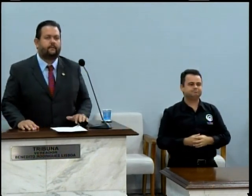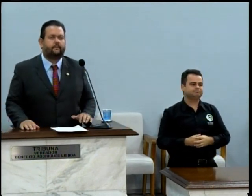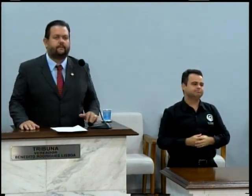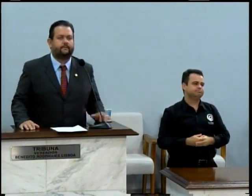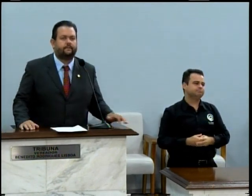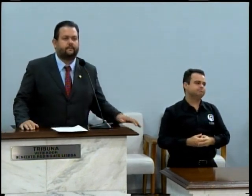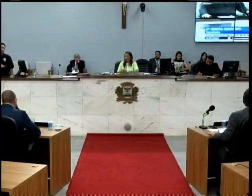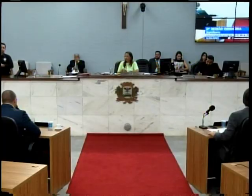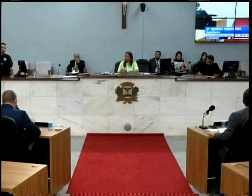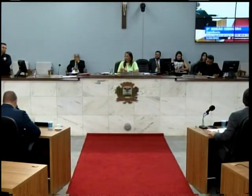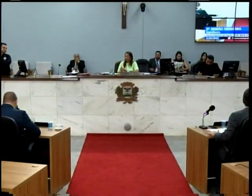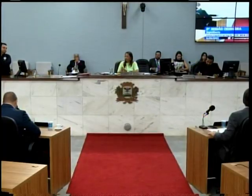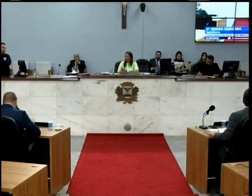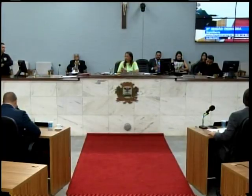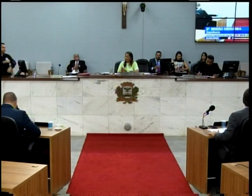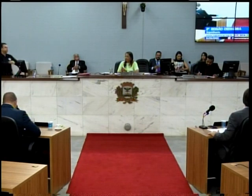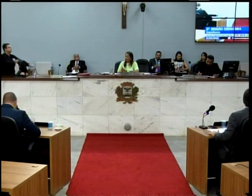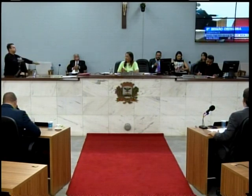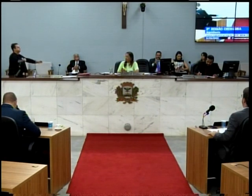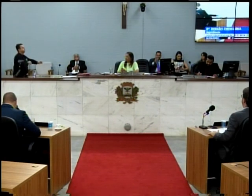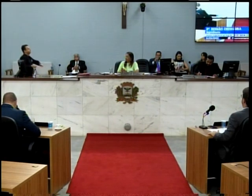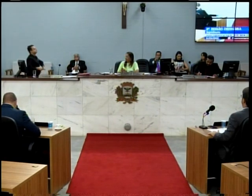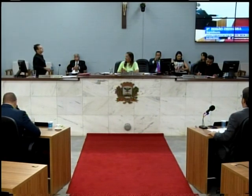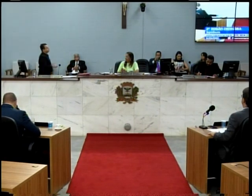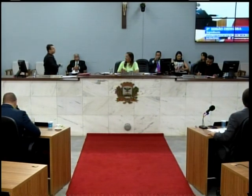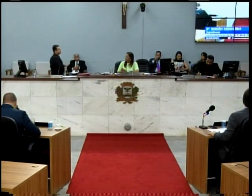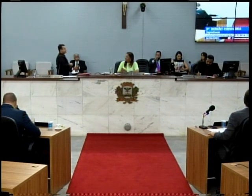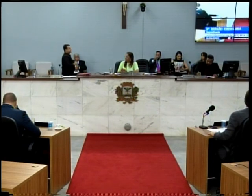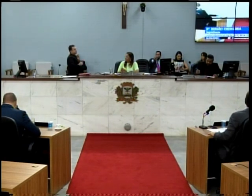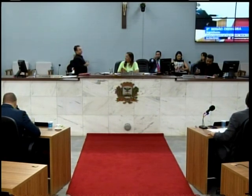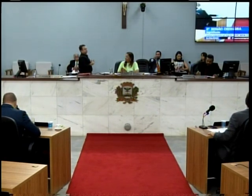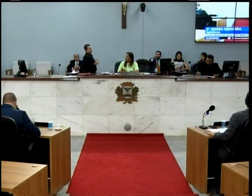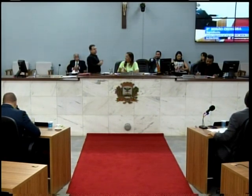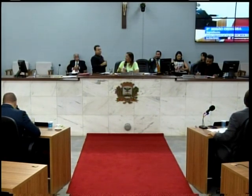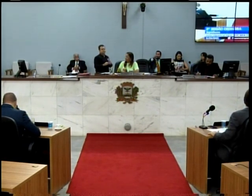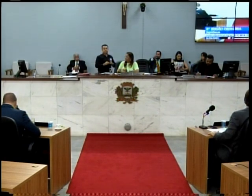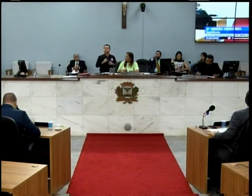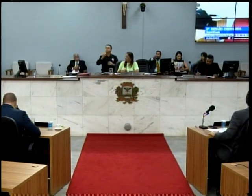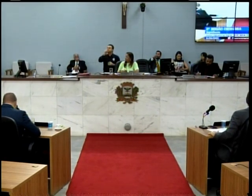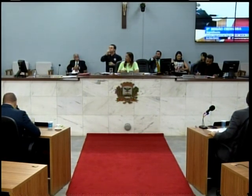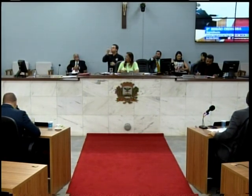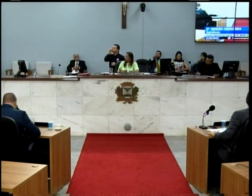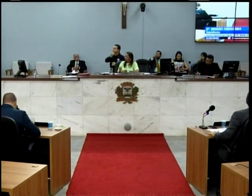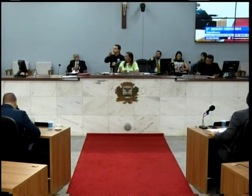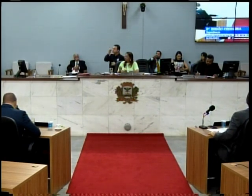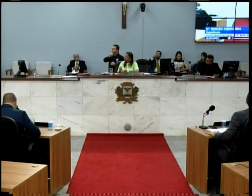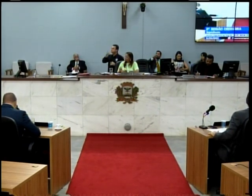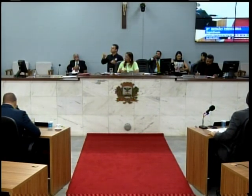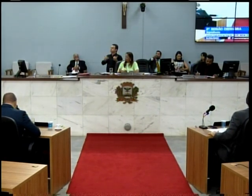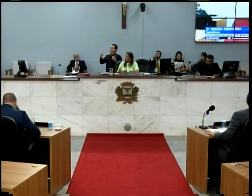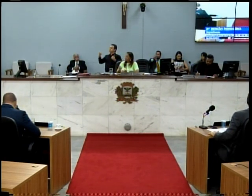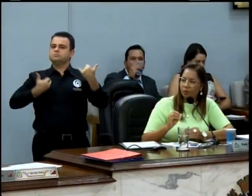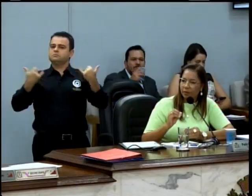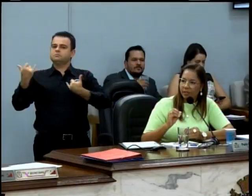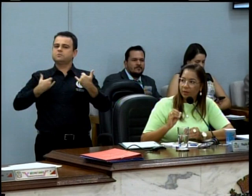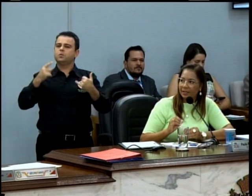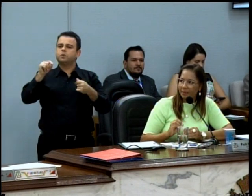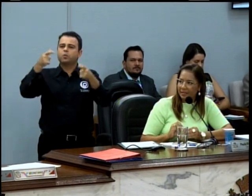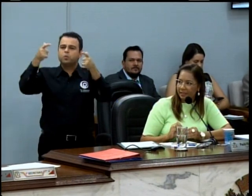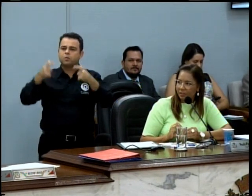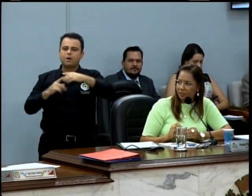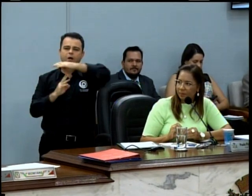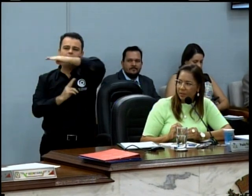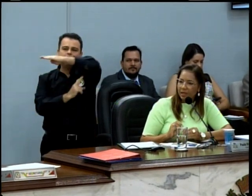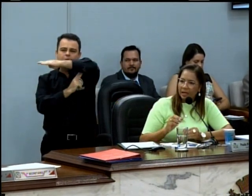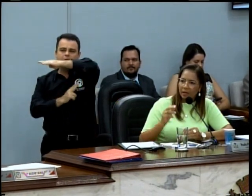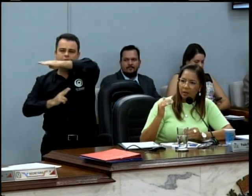eu fui informada que estão fazendo também, retirando os cobres, a fiação, ali do viaduto e o